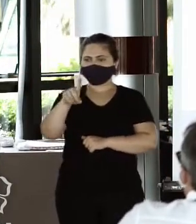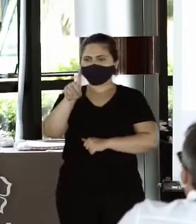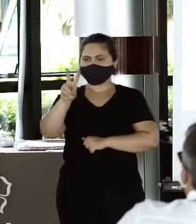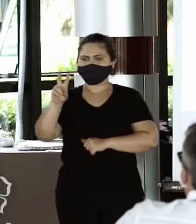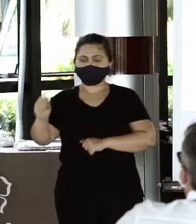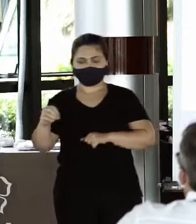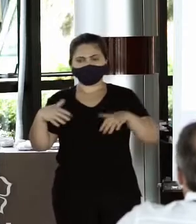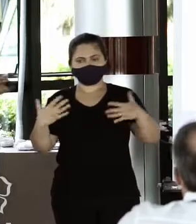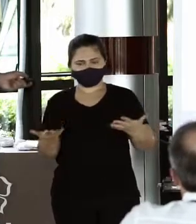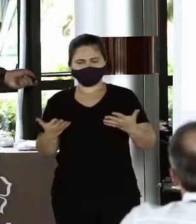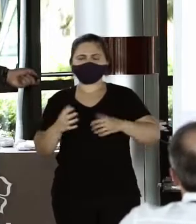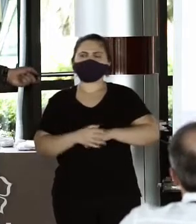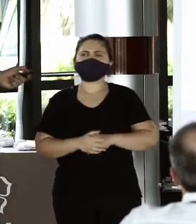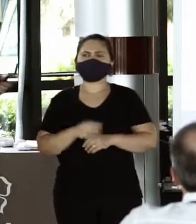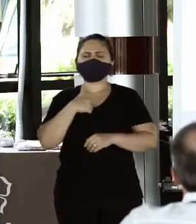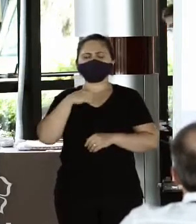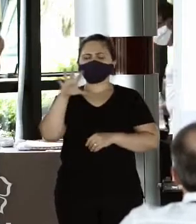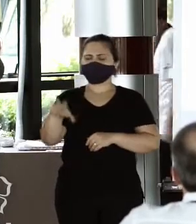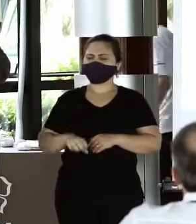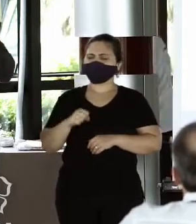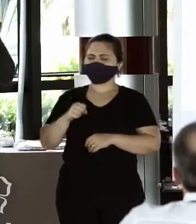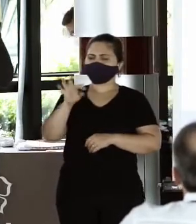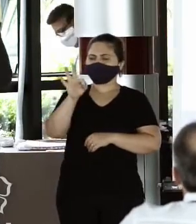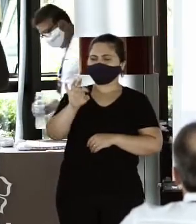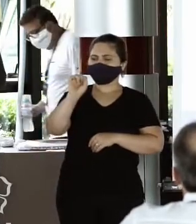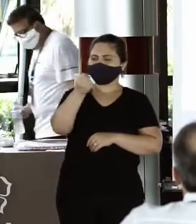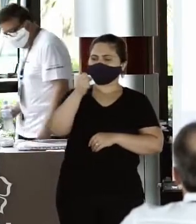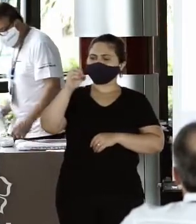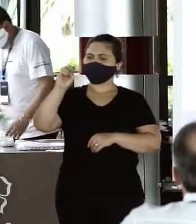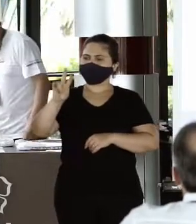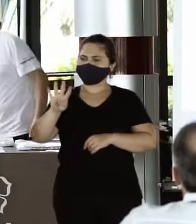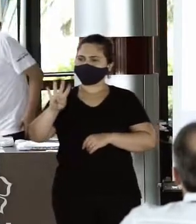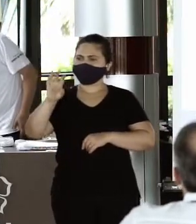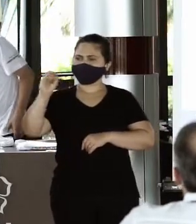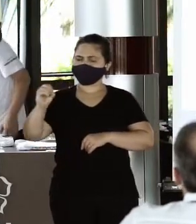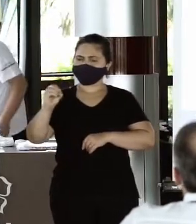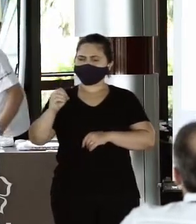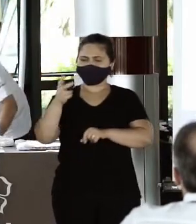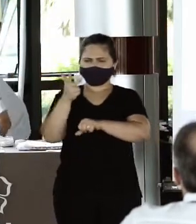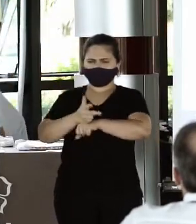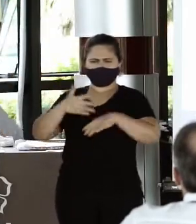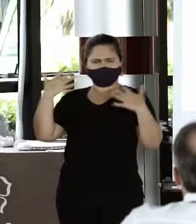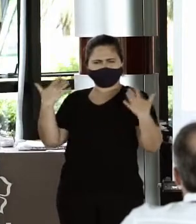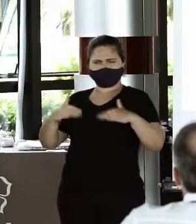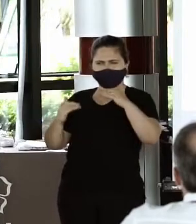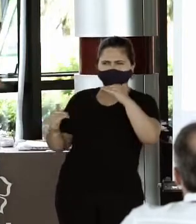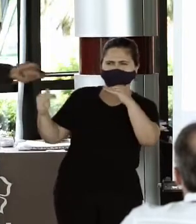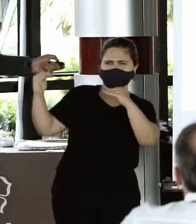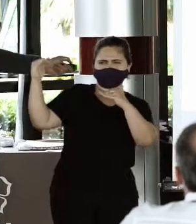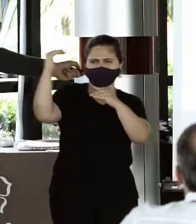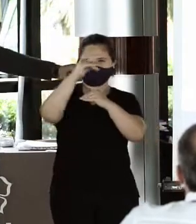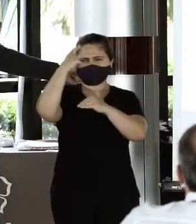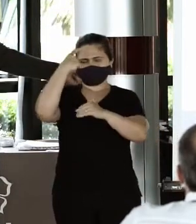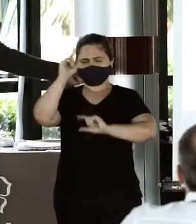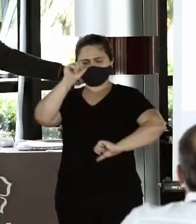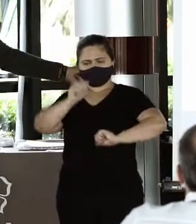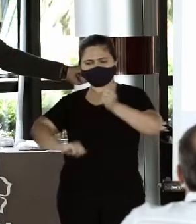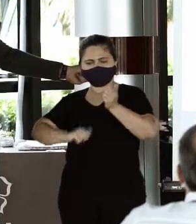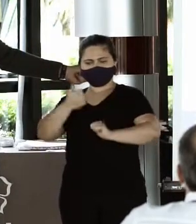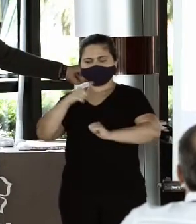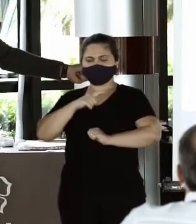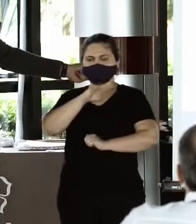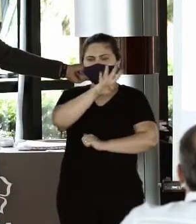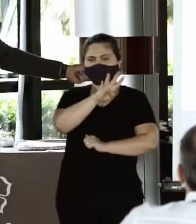19.200 pixels. Se eu pegar uma T840, que é uma câmera bem superior em termos de resolução, que ela